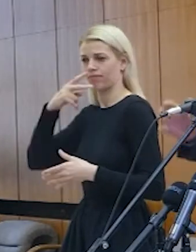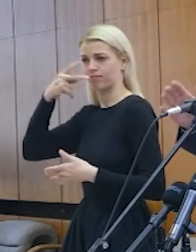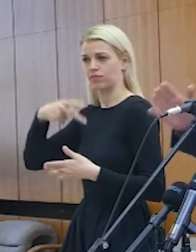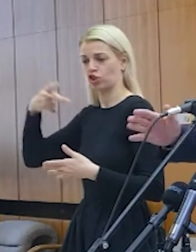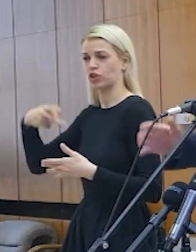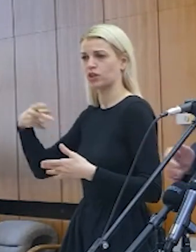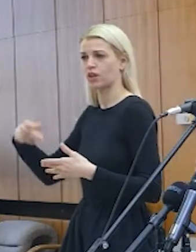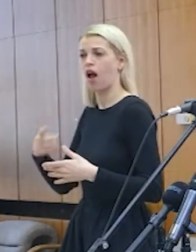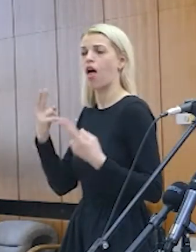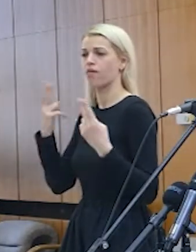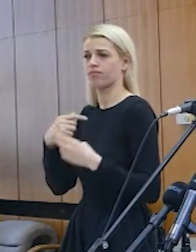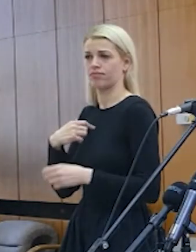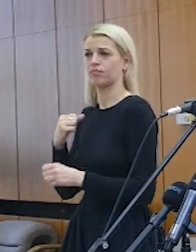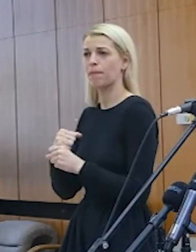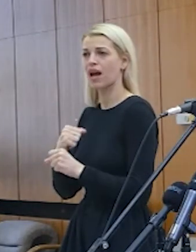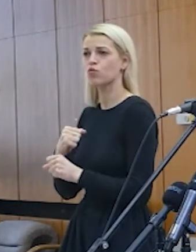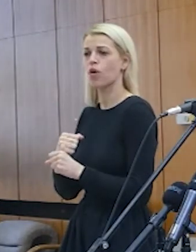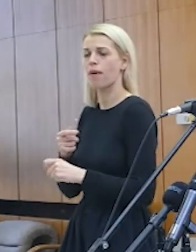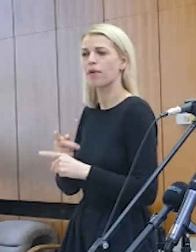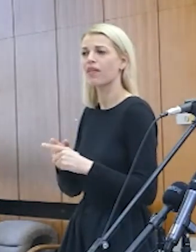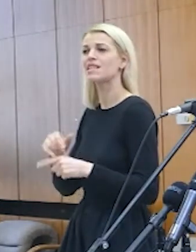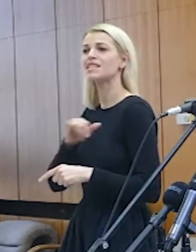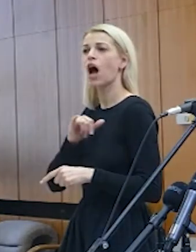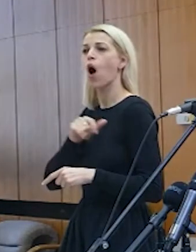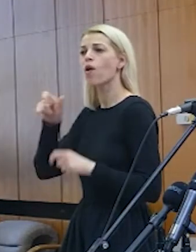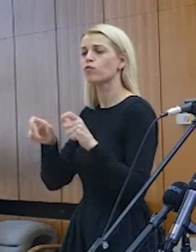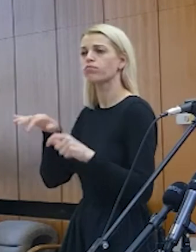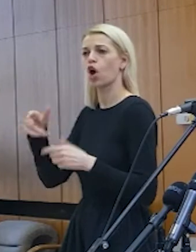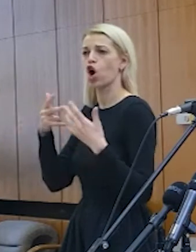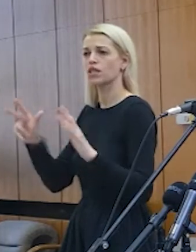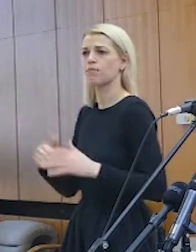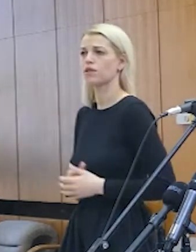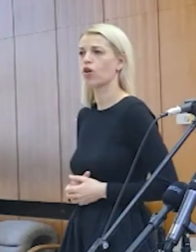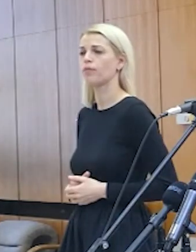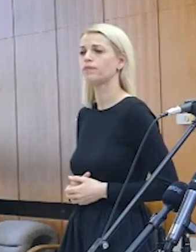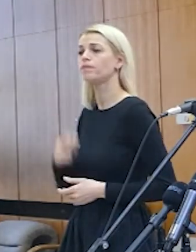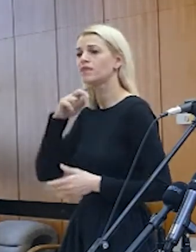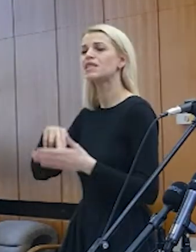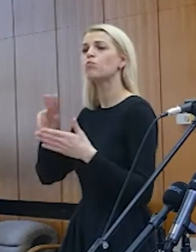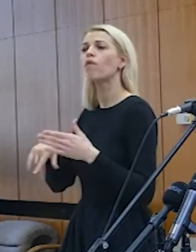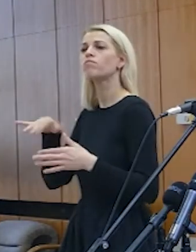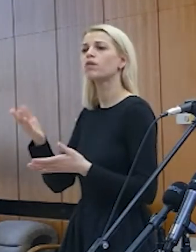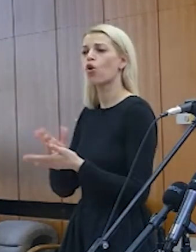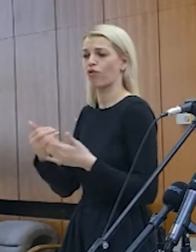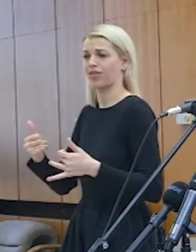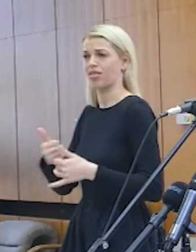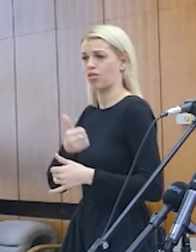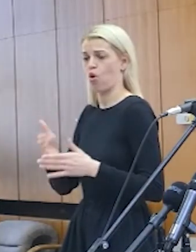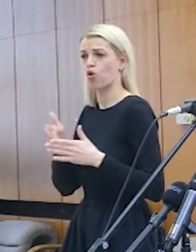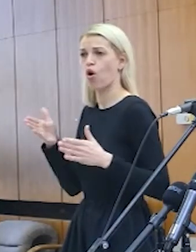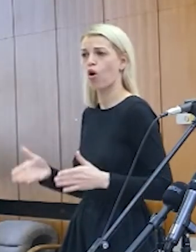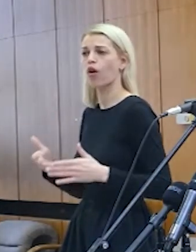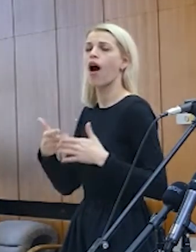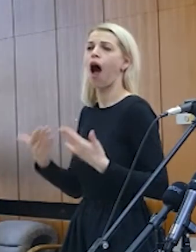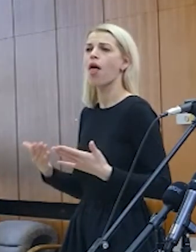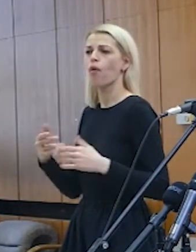ale áno, intenzívne na tom robíme. Tých záujemcov je 800. Čo bude s tými, ktorými zmluvy končia v priebehu tohto roka, respektíve